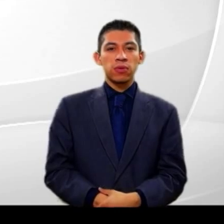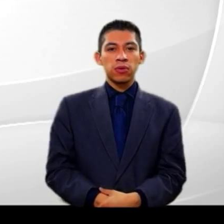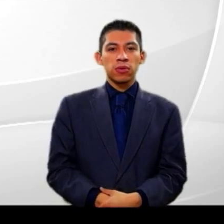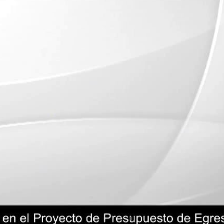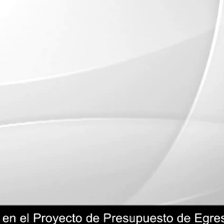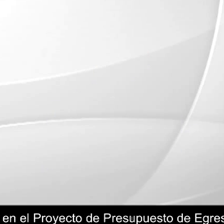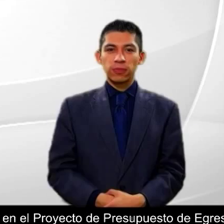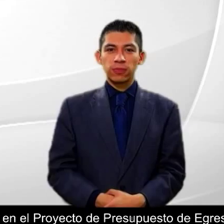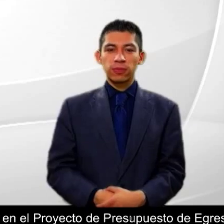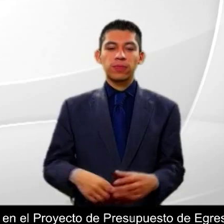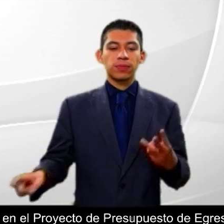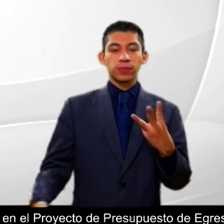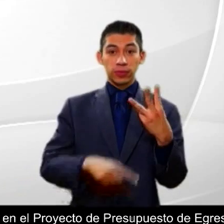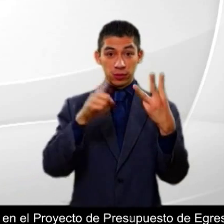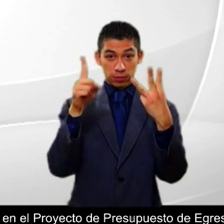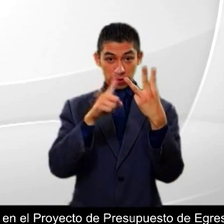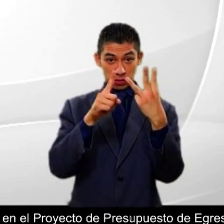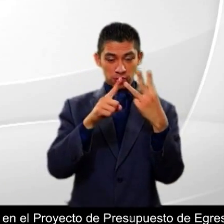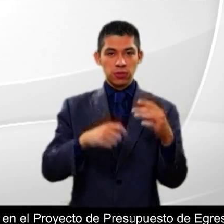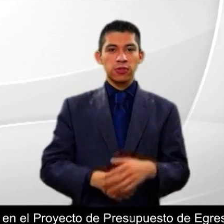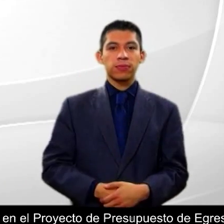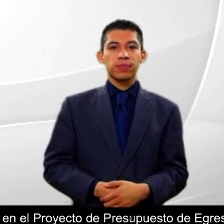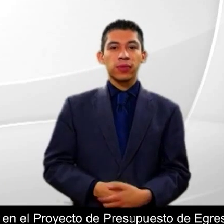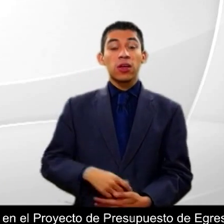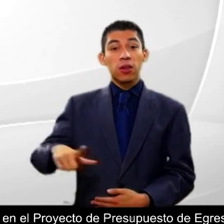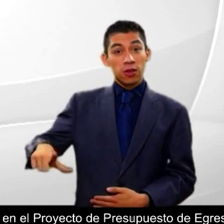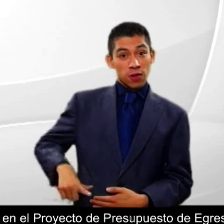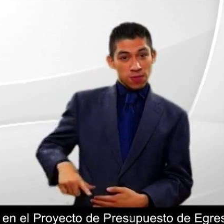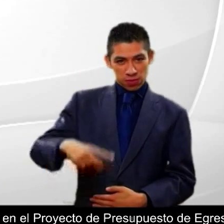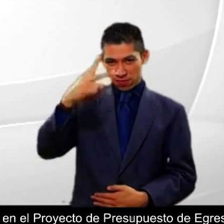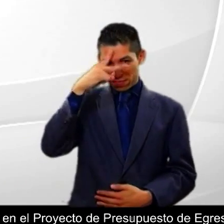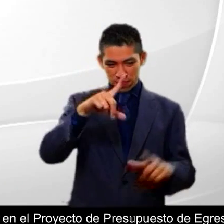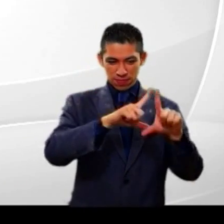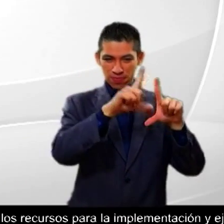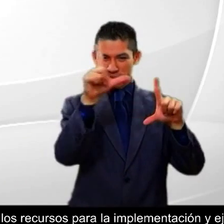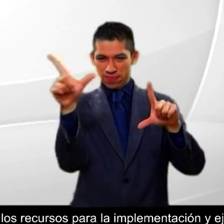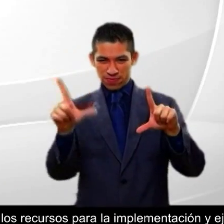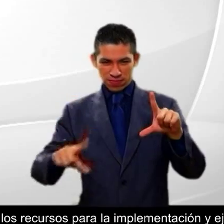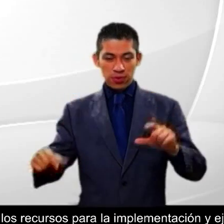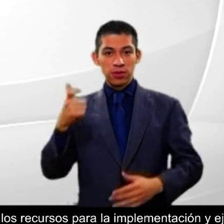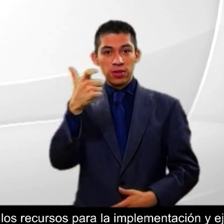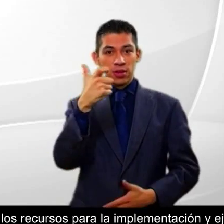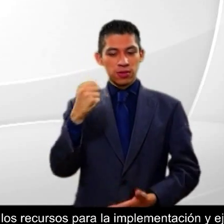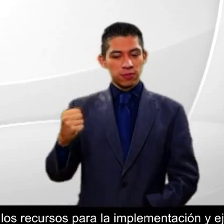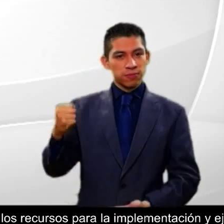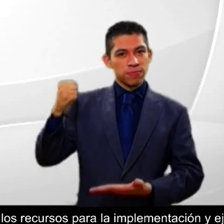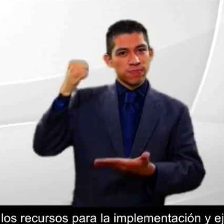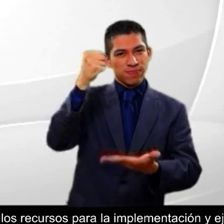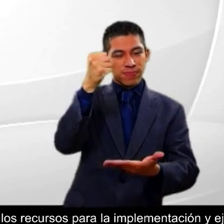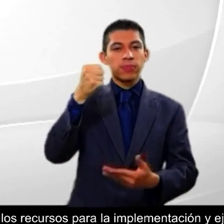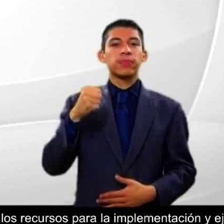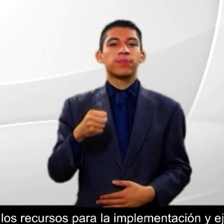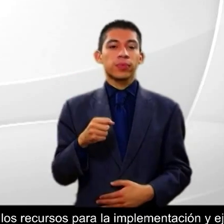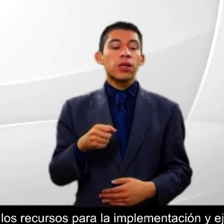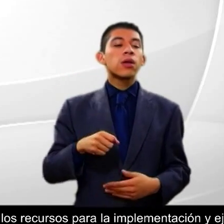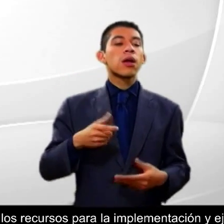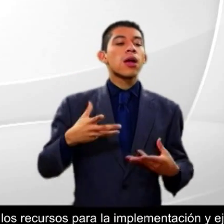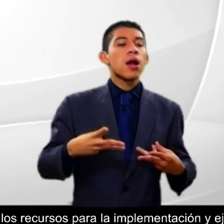3. Incluir en el proyecto de presupuesto de egresos de la Federación los recursos para la implementación y ejecución de la